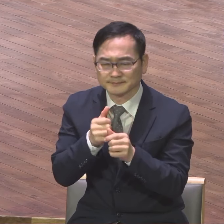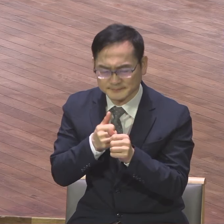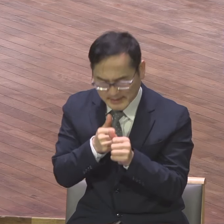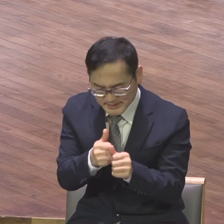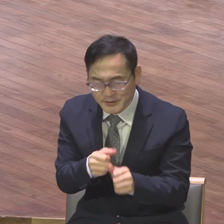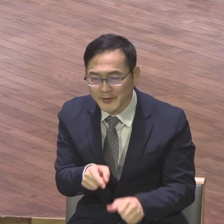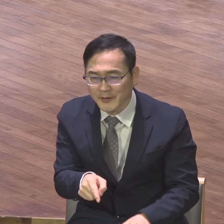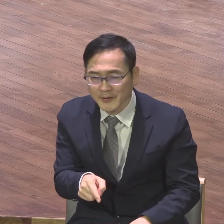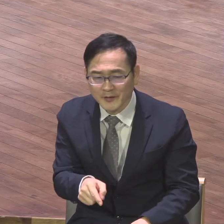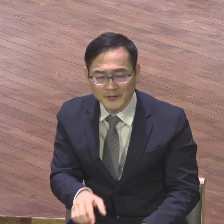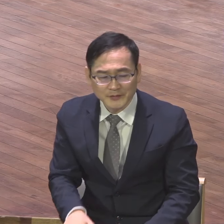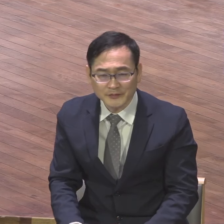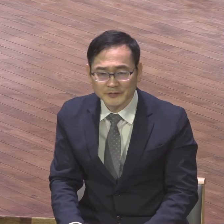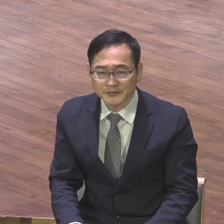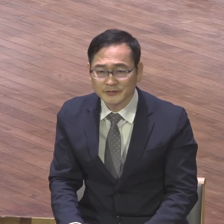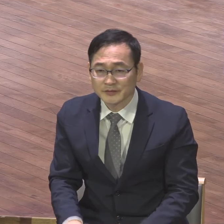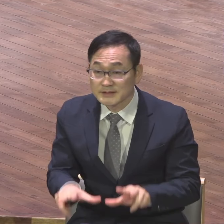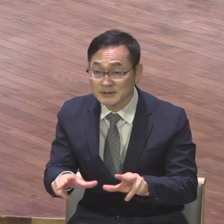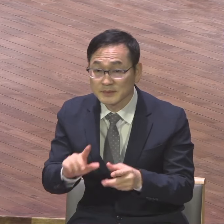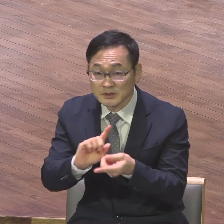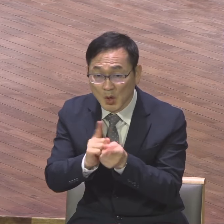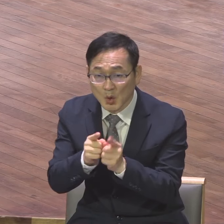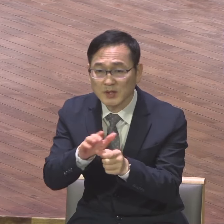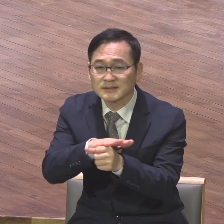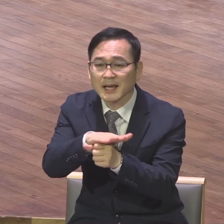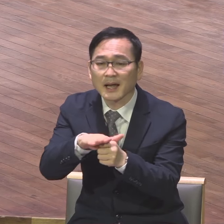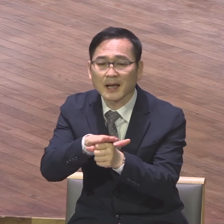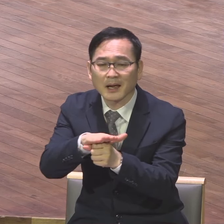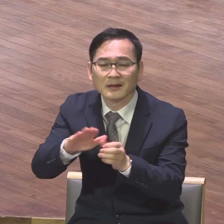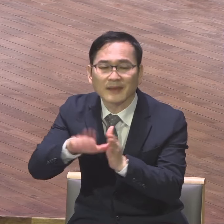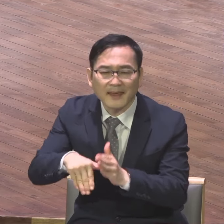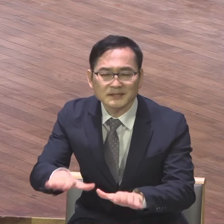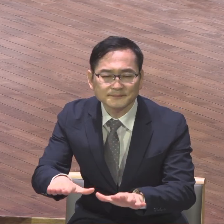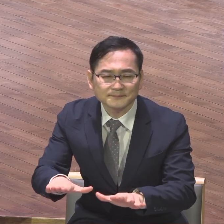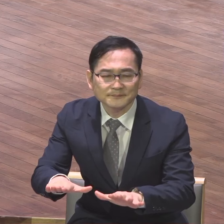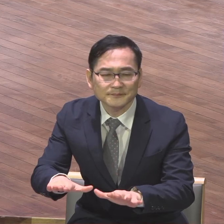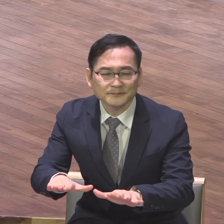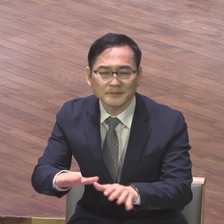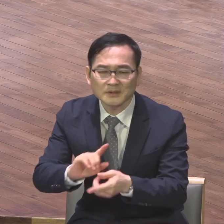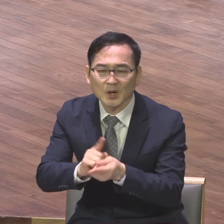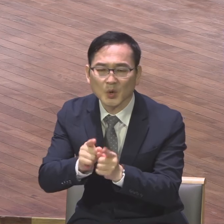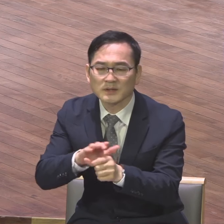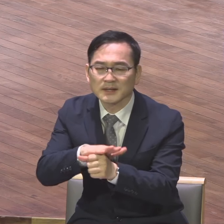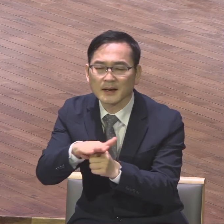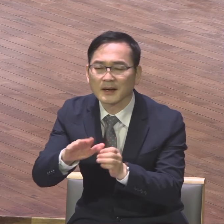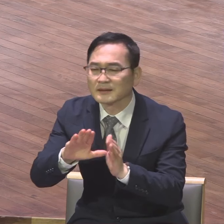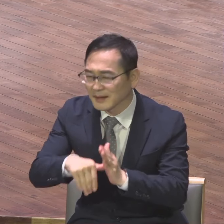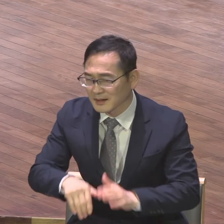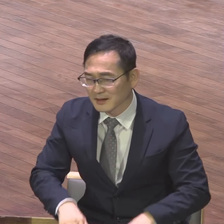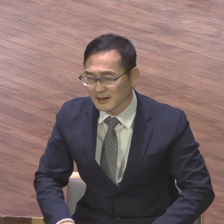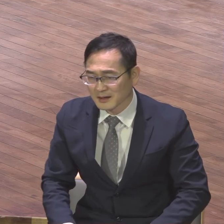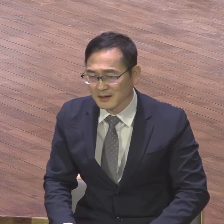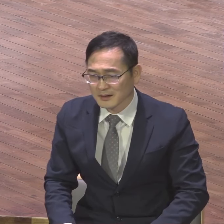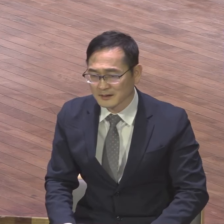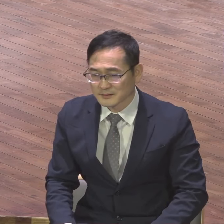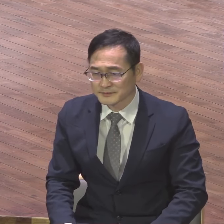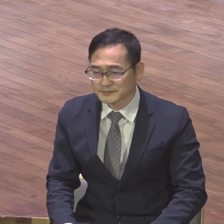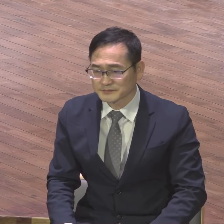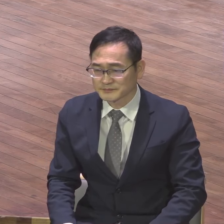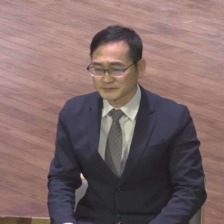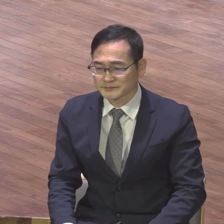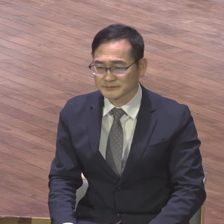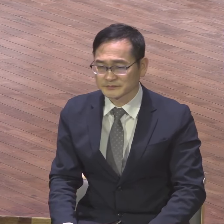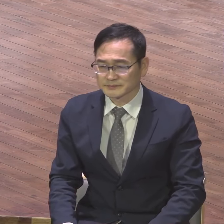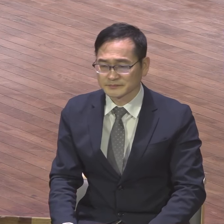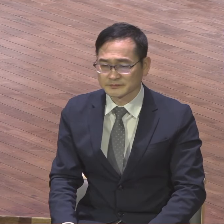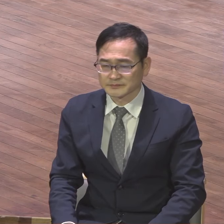제목처럼 지금은 우리가 뭐요? 서로 사랑할 때 그랬어요. 지금은 서로 방관 방심